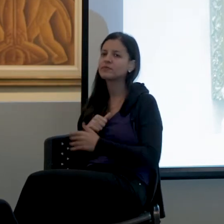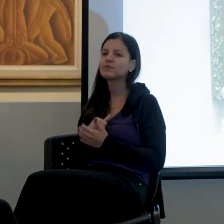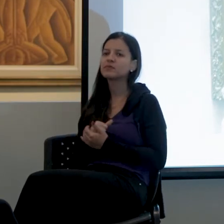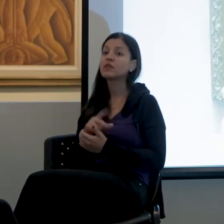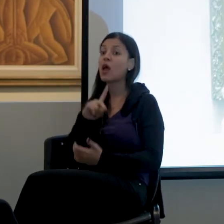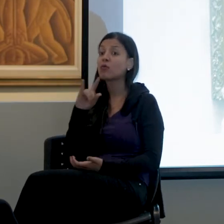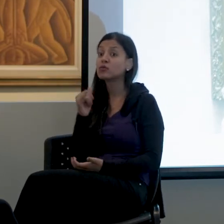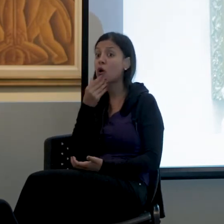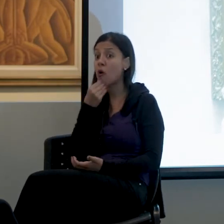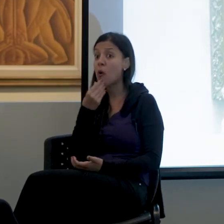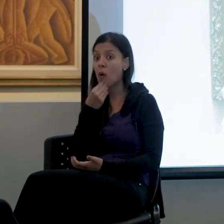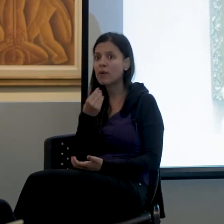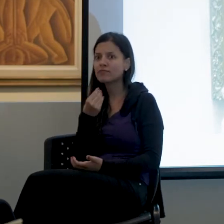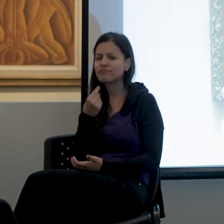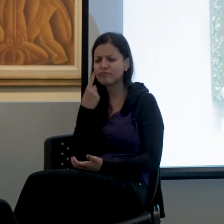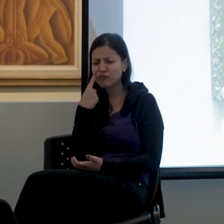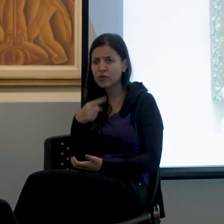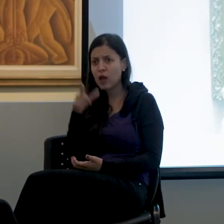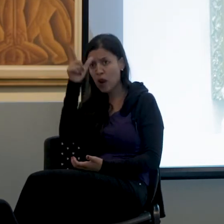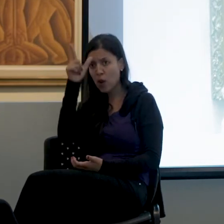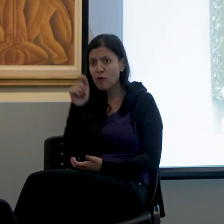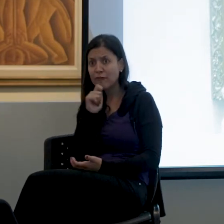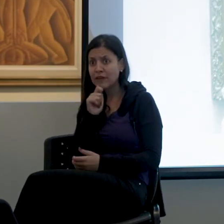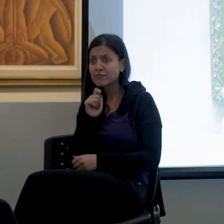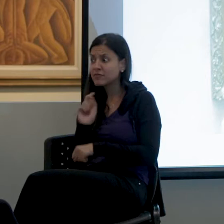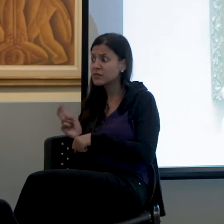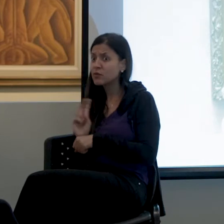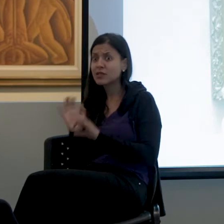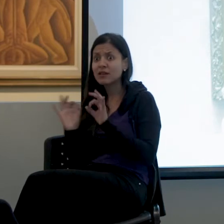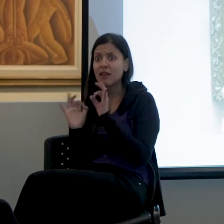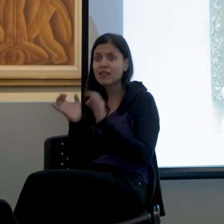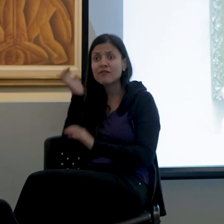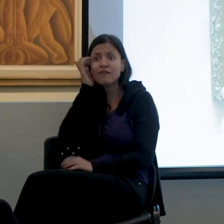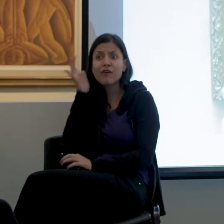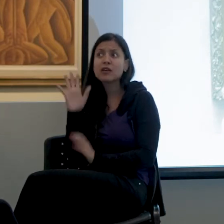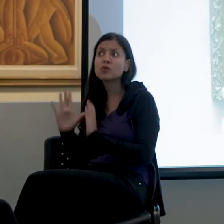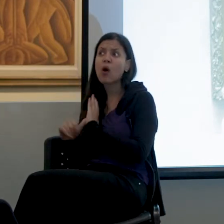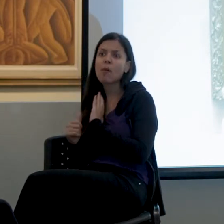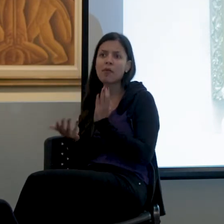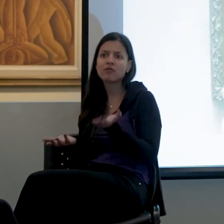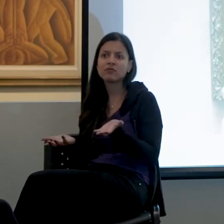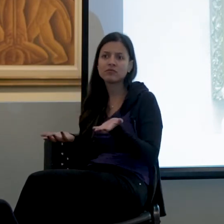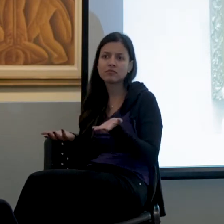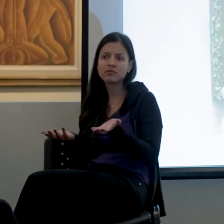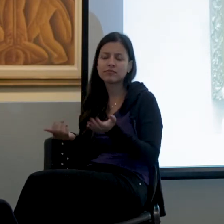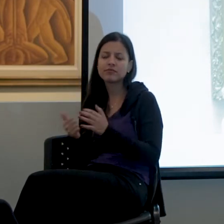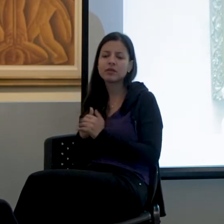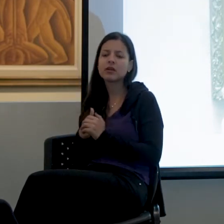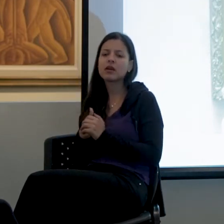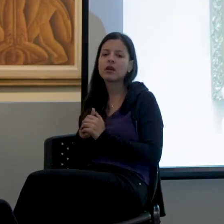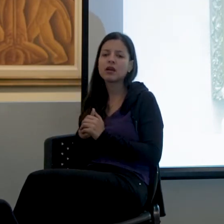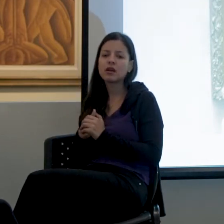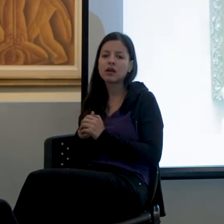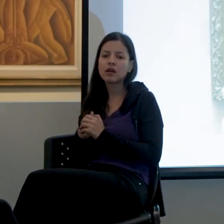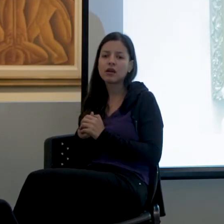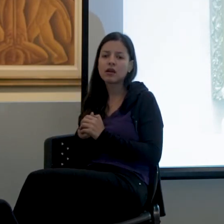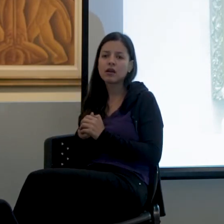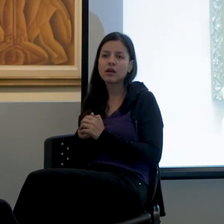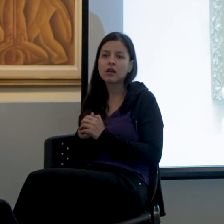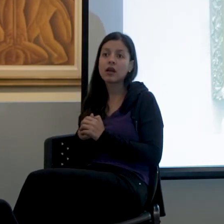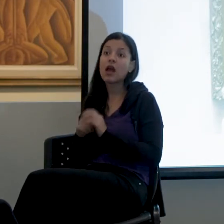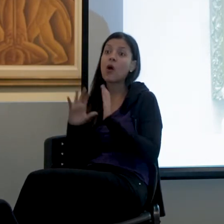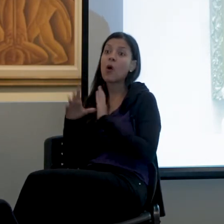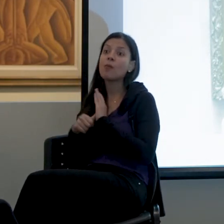dia o cara empolgou, porque era muito fácil roubar naquele momento, não tinha seguranças em museu, a segurança do museu começou daí, um dia o cara empolgou e roubou a